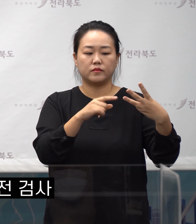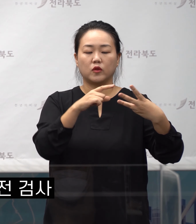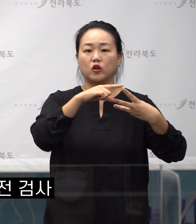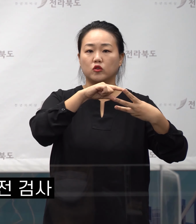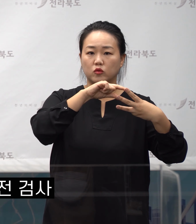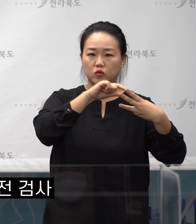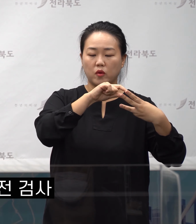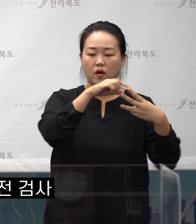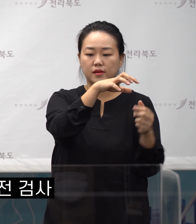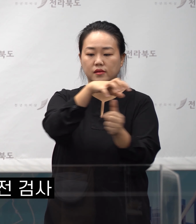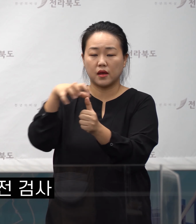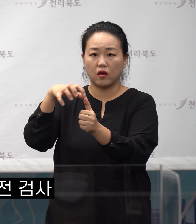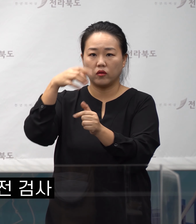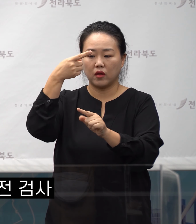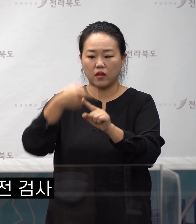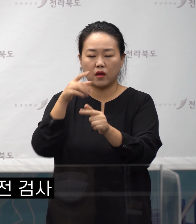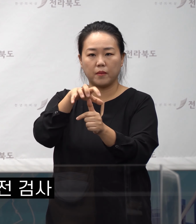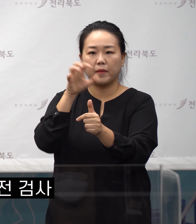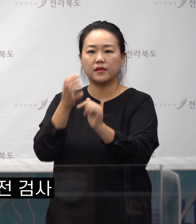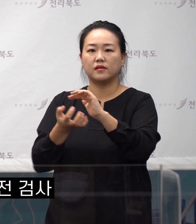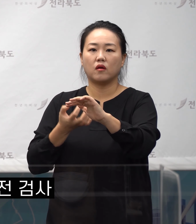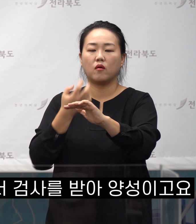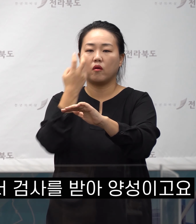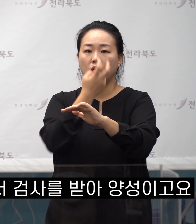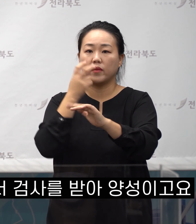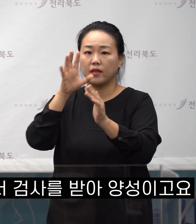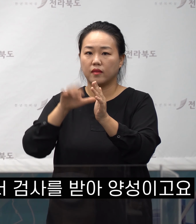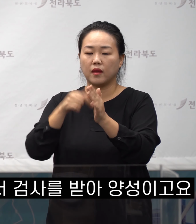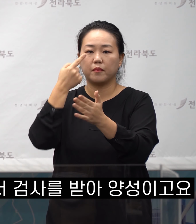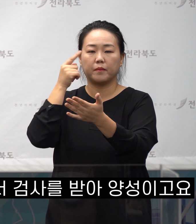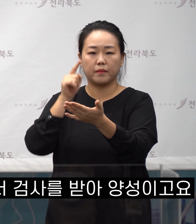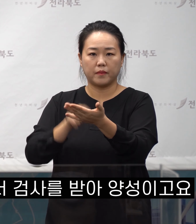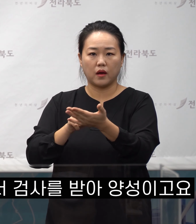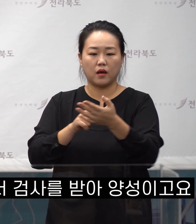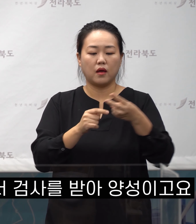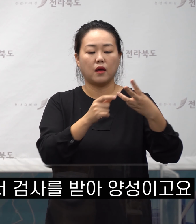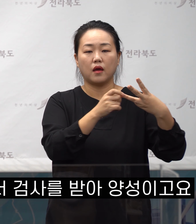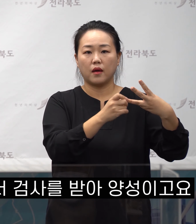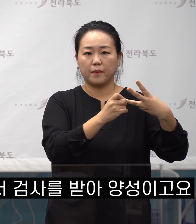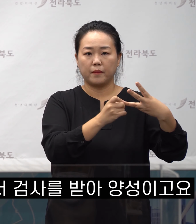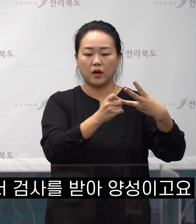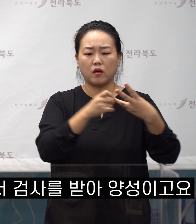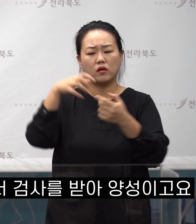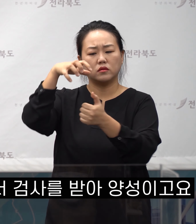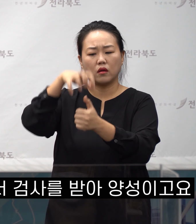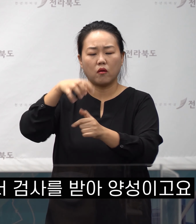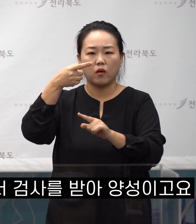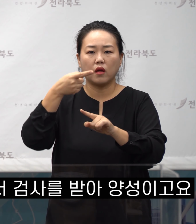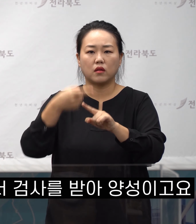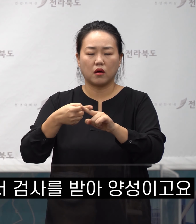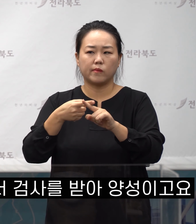2명은 자가격리 해제 전 검사, 또 한 명은 그 자가격리 중에 증상이